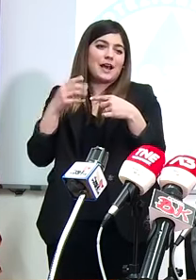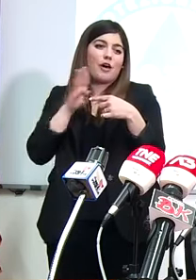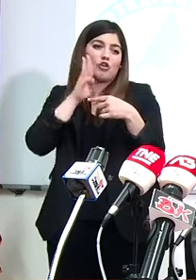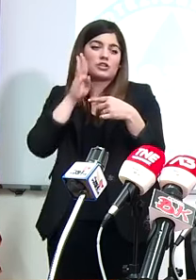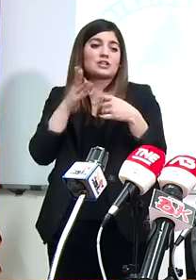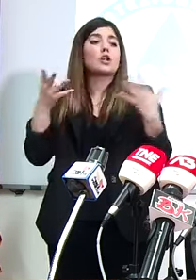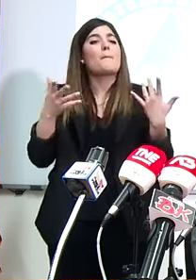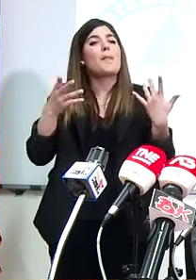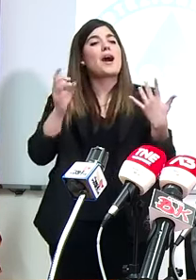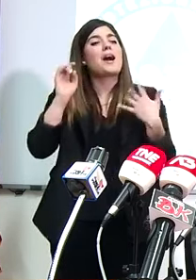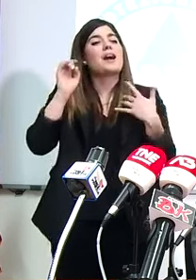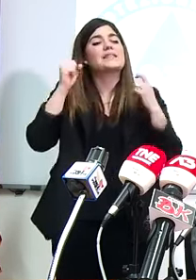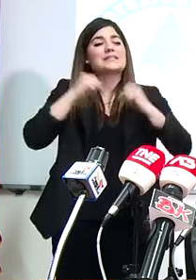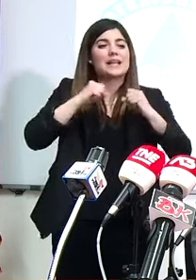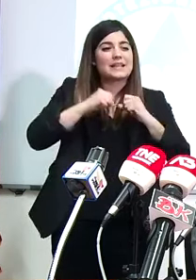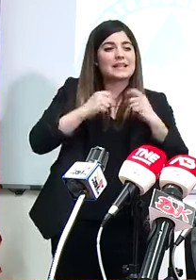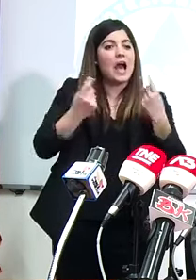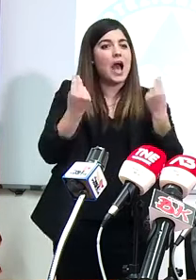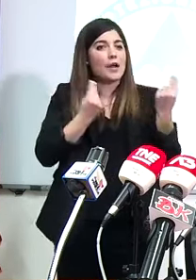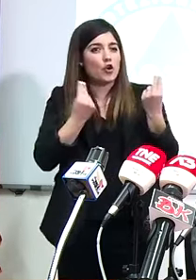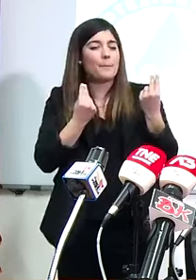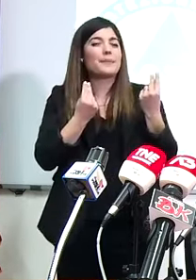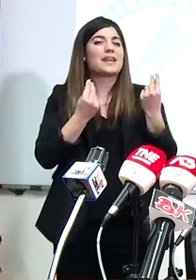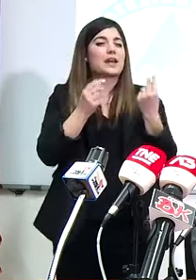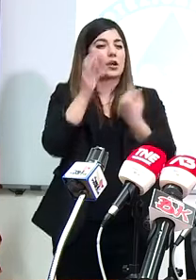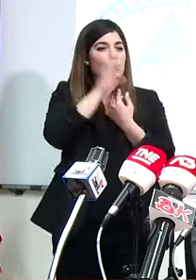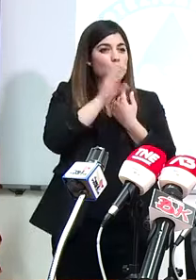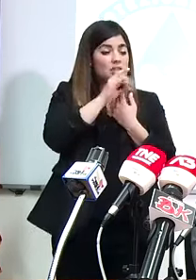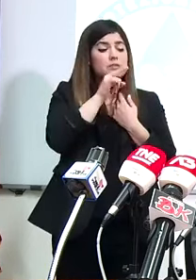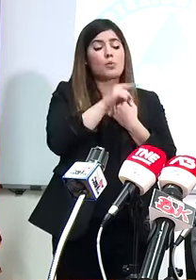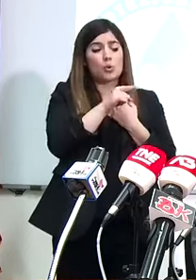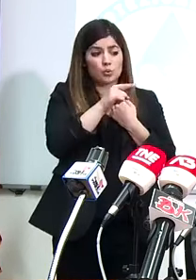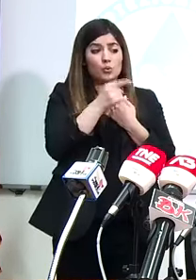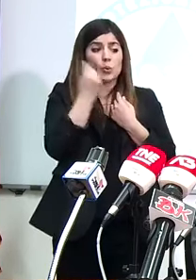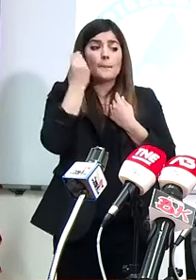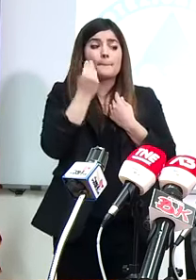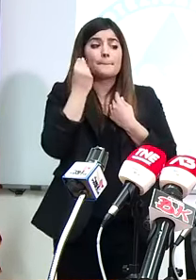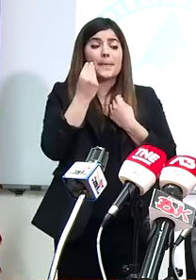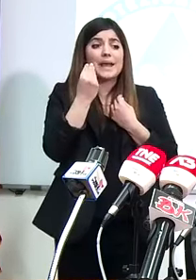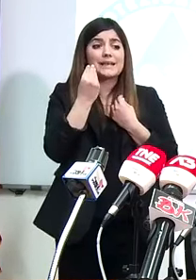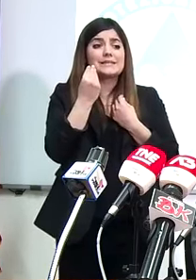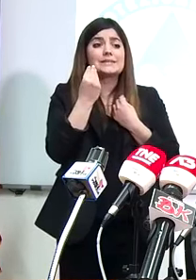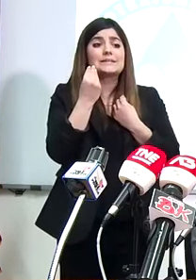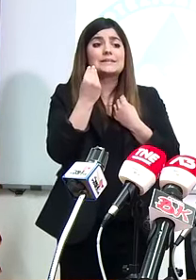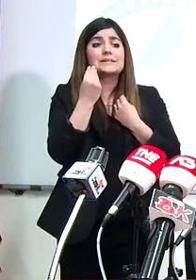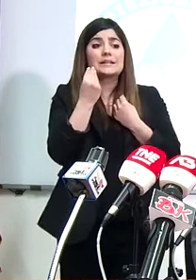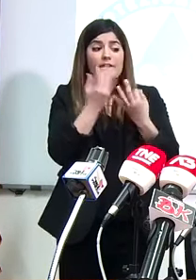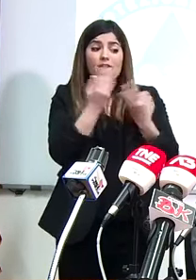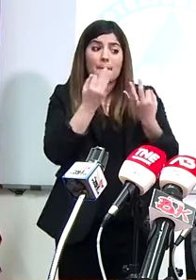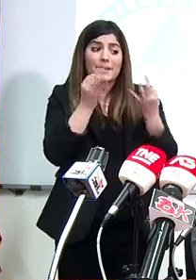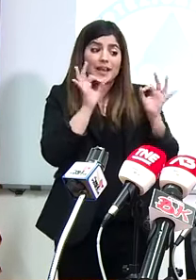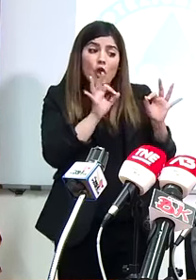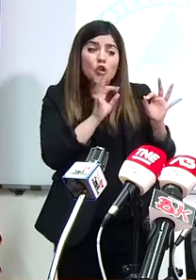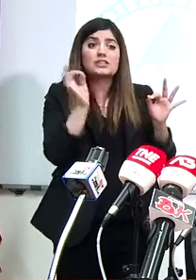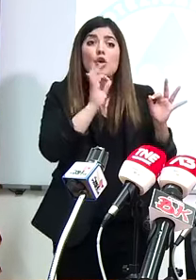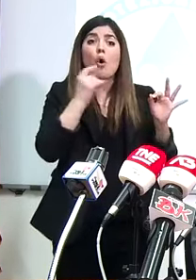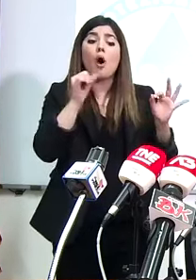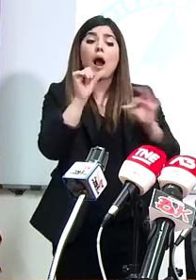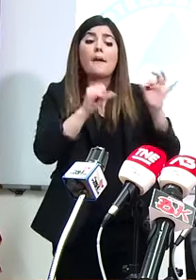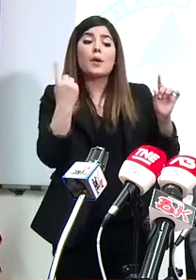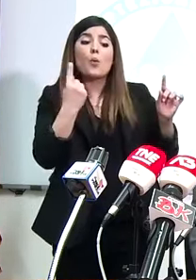l'economia o al turismo dei dari chiede ancora o ritiene che possa andar bene così insomma ma